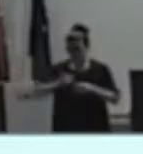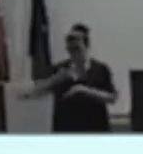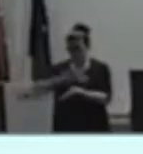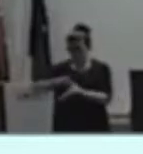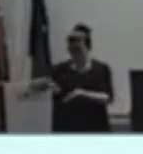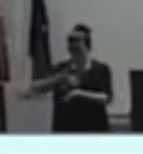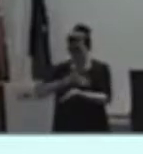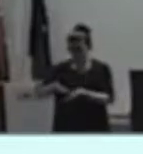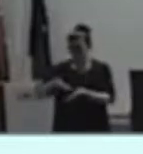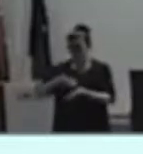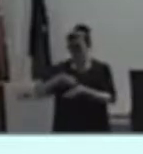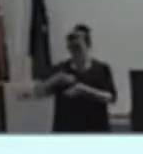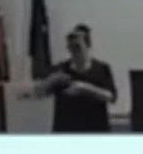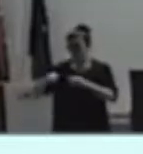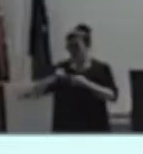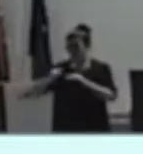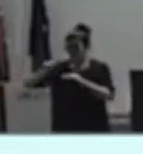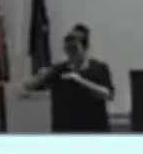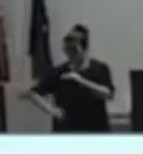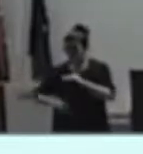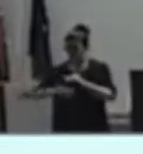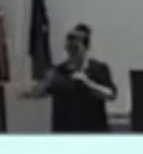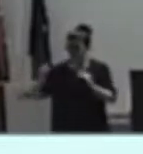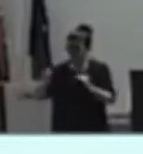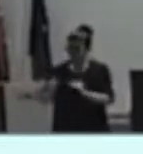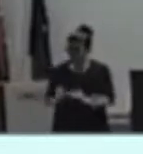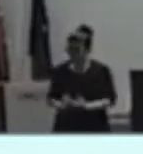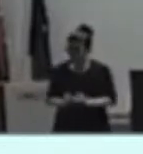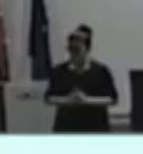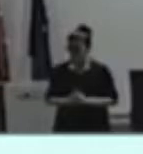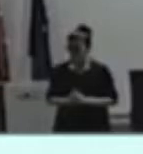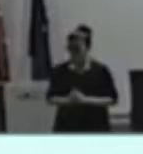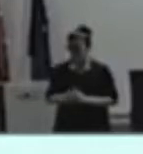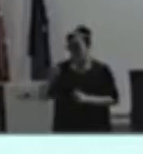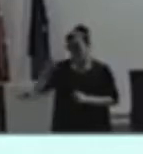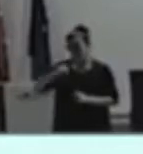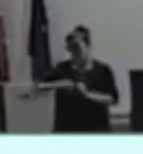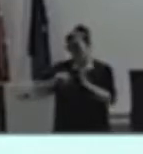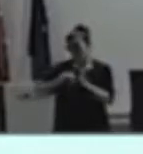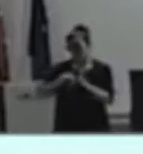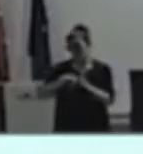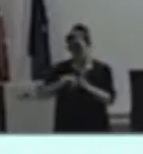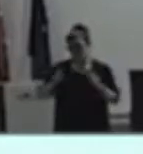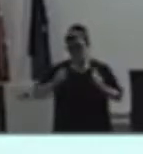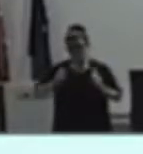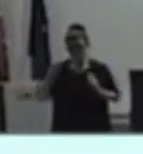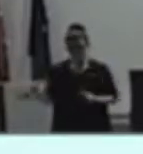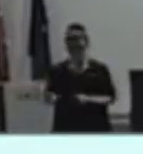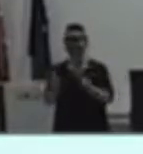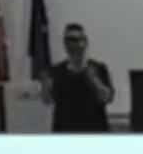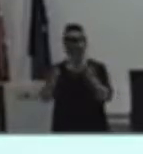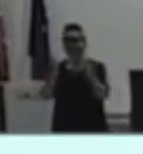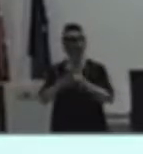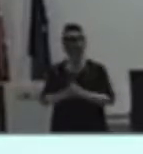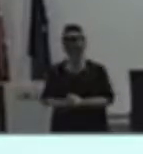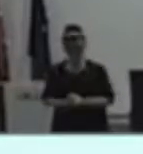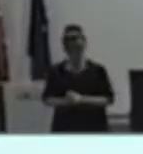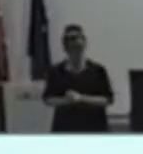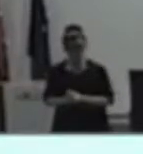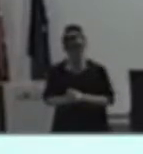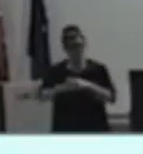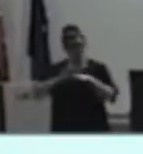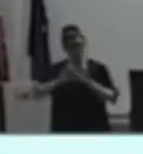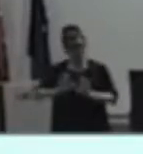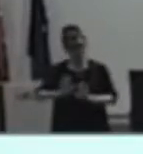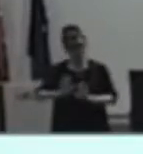las hipoglucemias, incluso en algunos casos mejorar la calidad de vida. Pero, sin